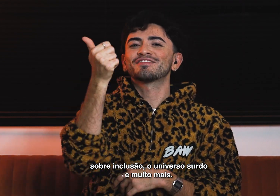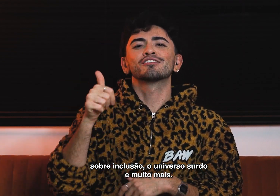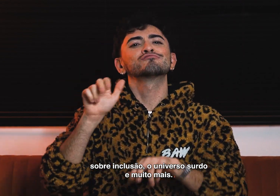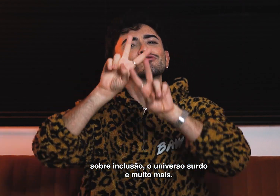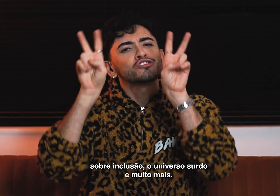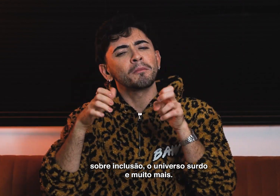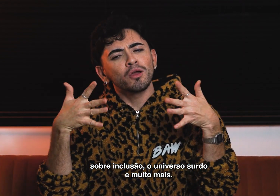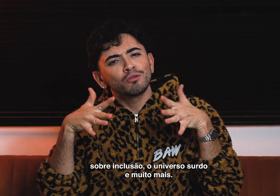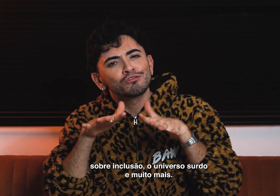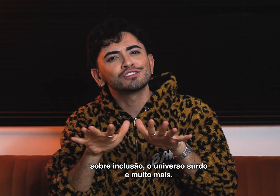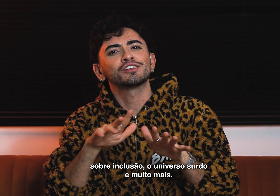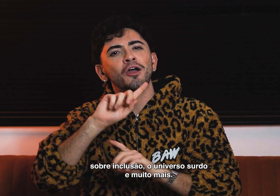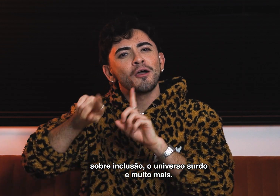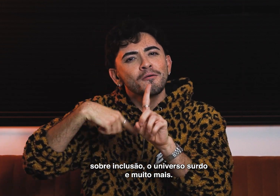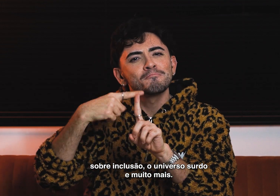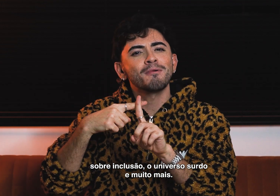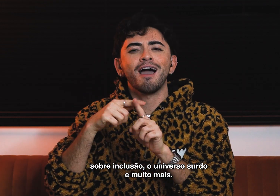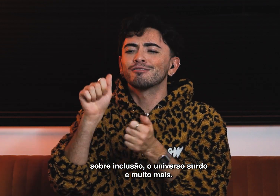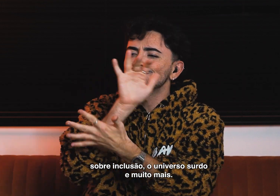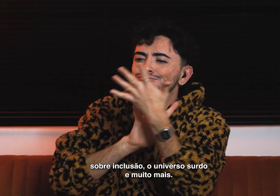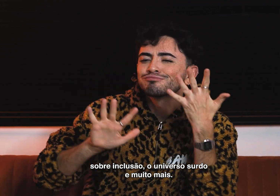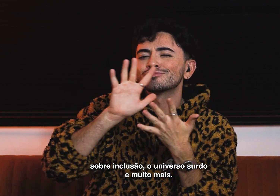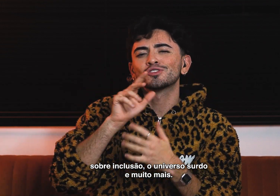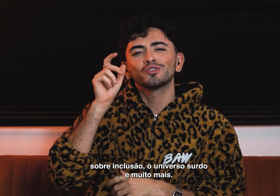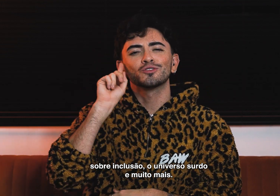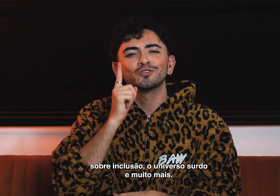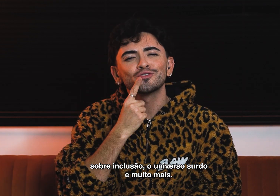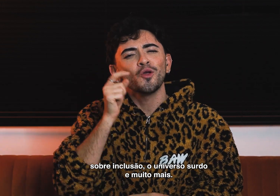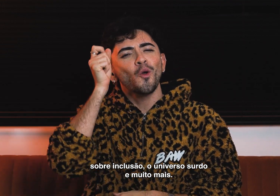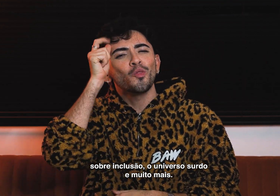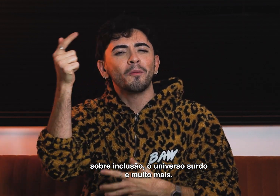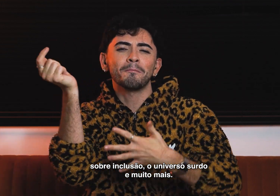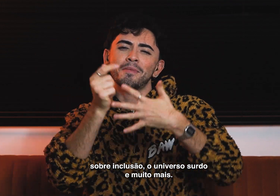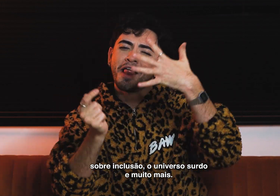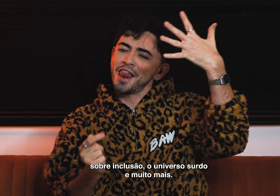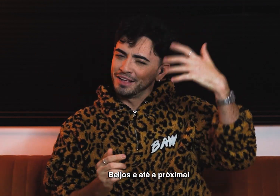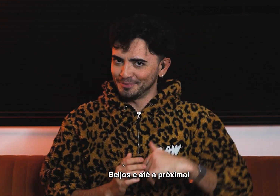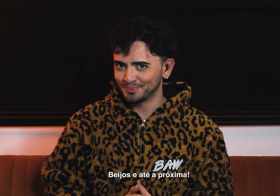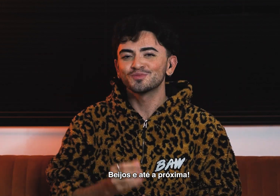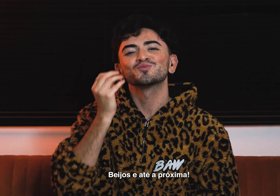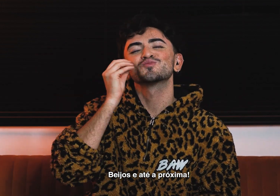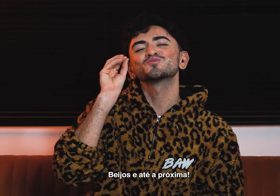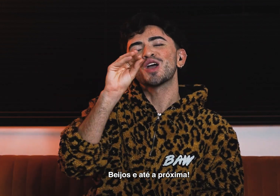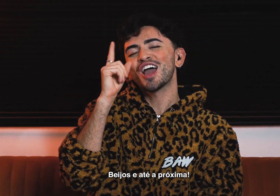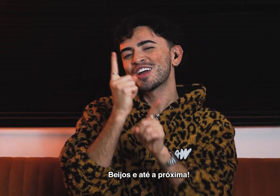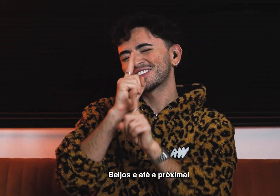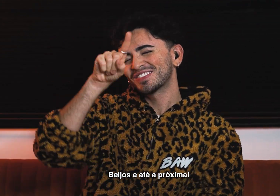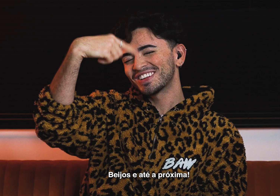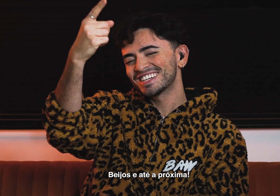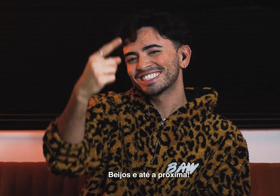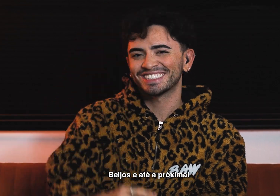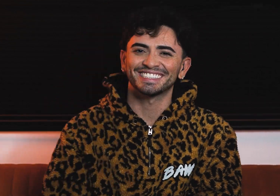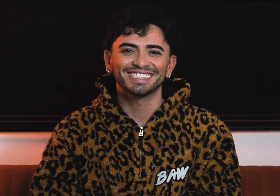inclusão, o universo surdo e muito mais. Beijos e até a próxima!